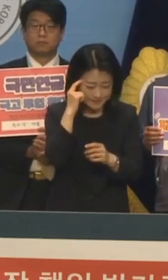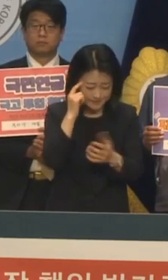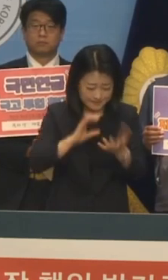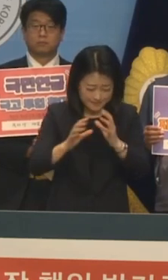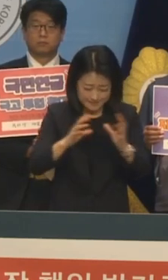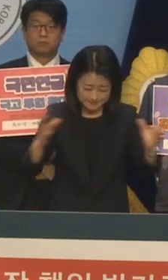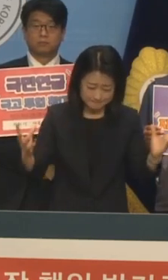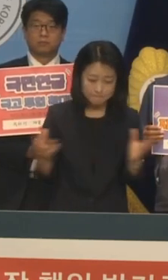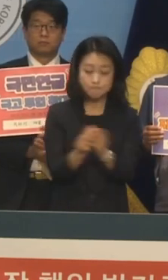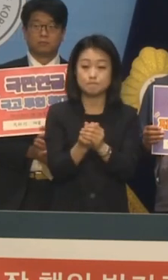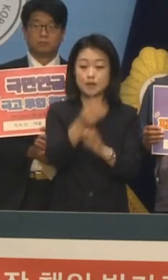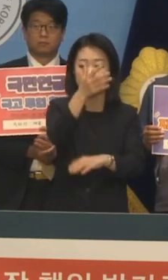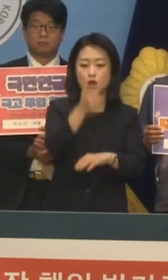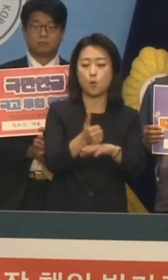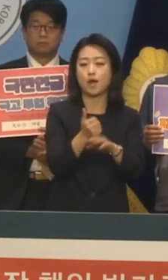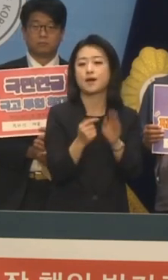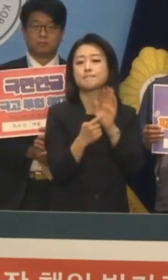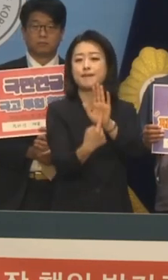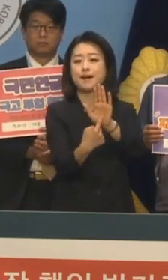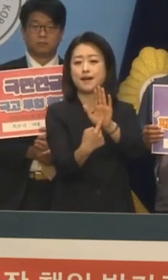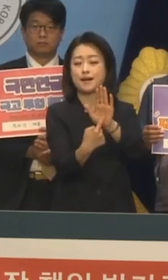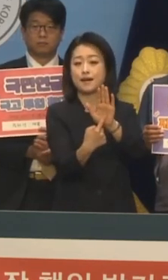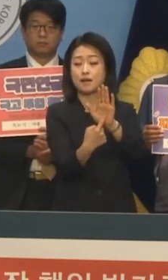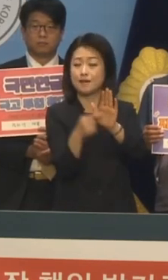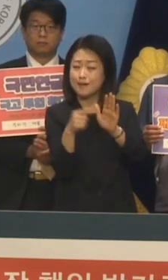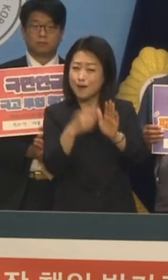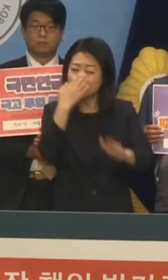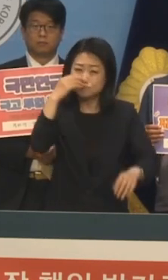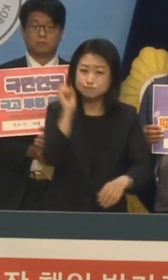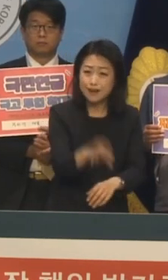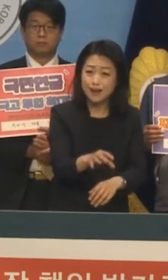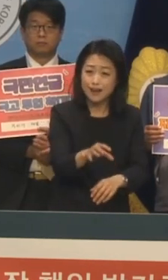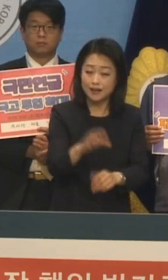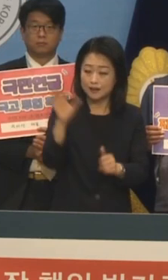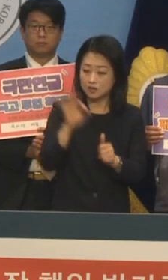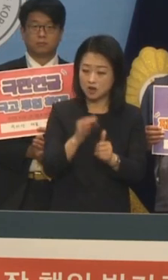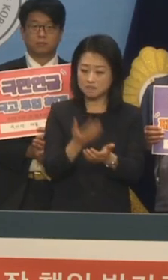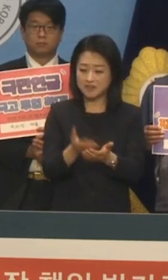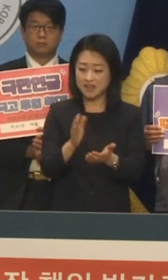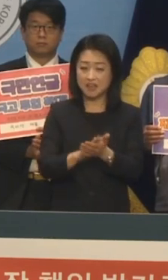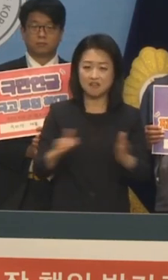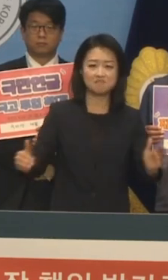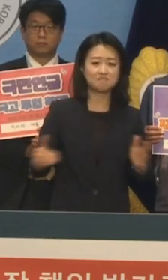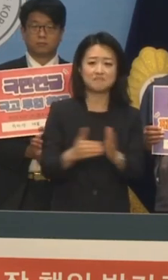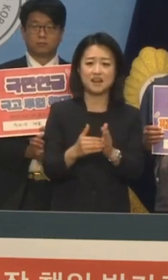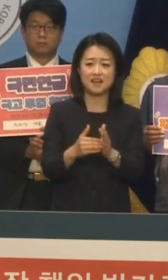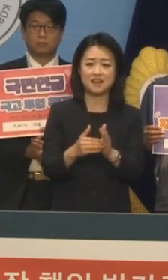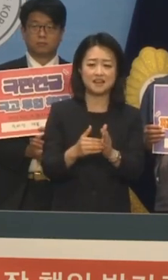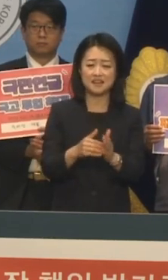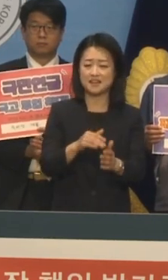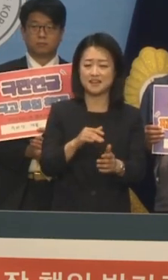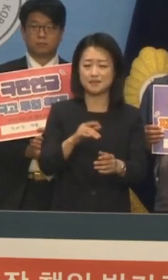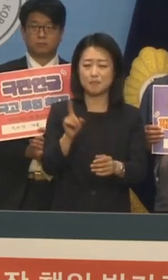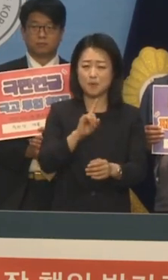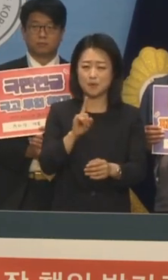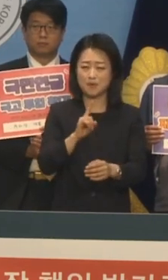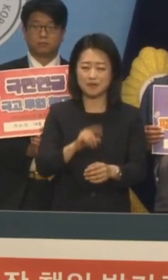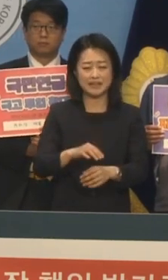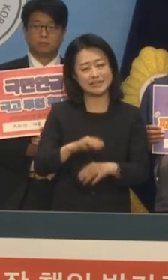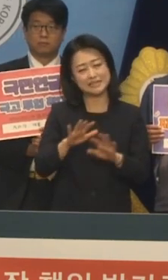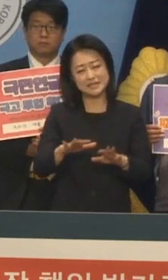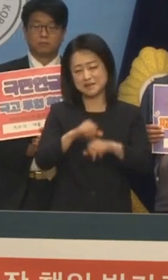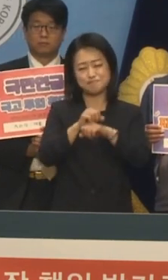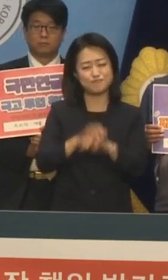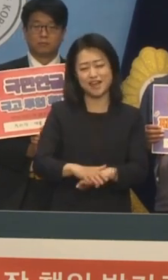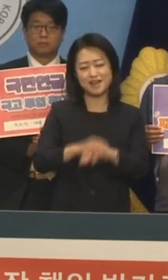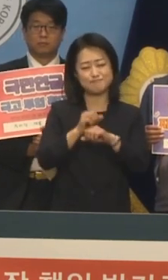이 공론화 결과마저 무시한 채 연금개혁 결렬을 선언한 건 더 내고 더 받자라고